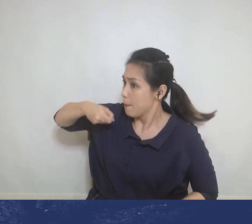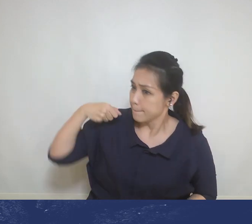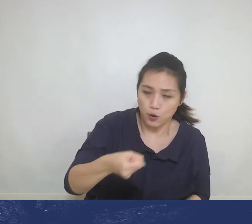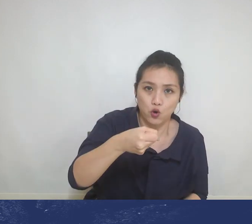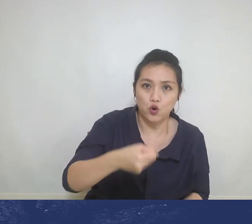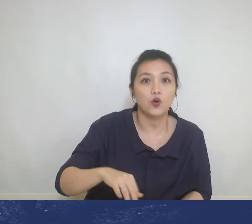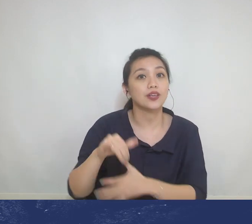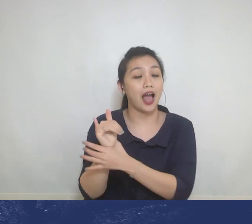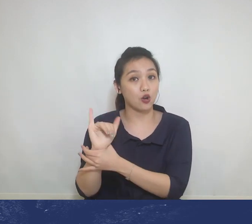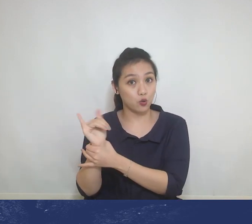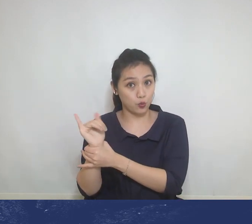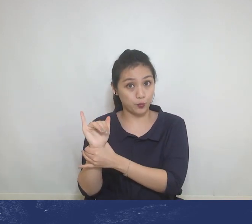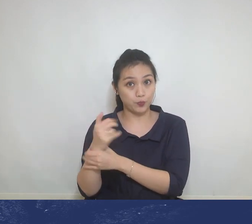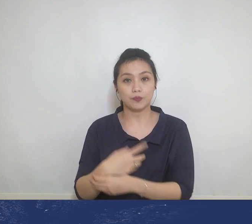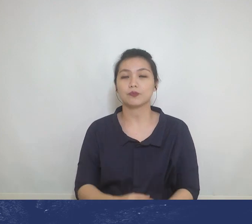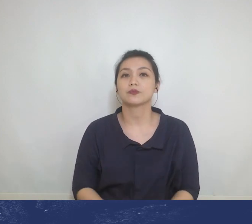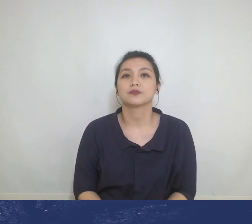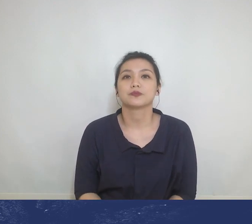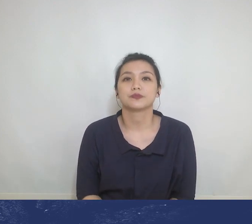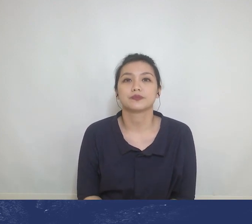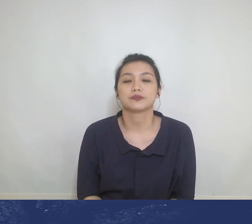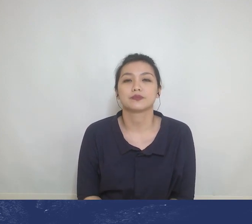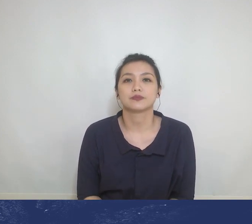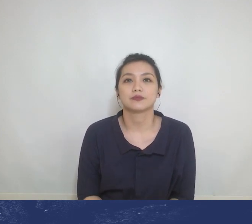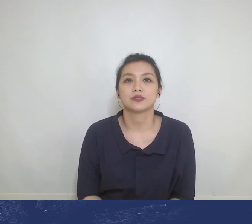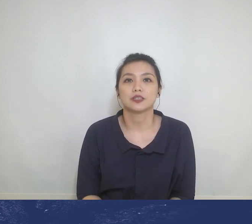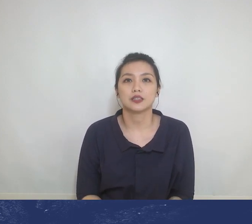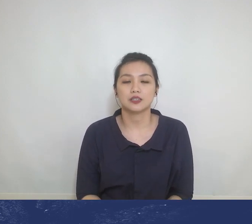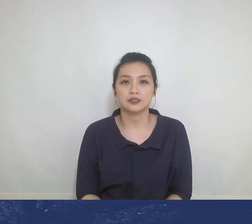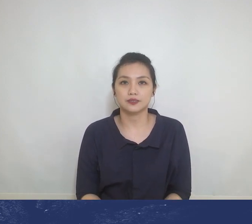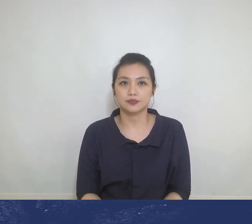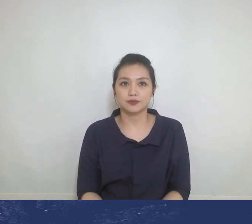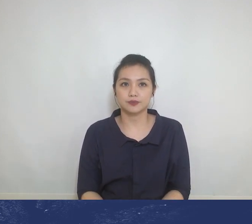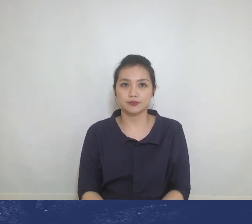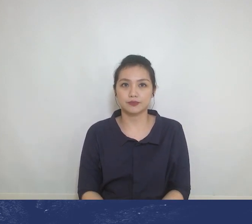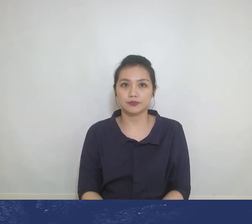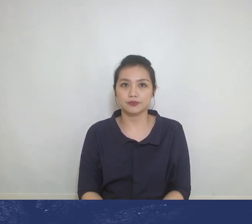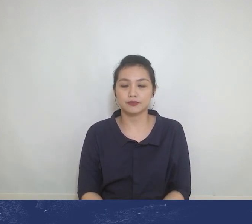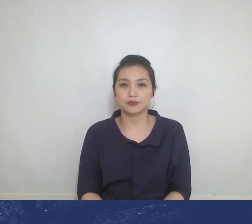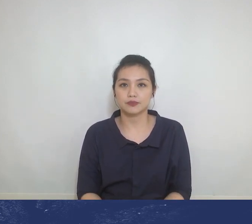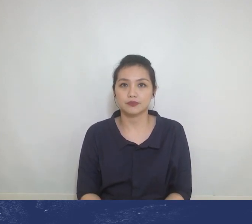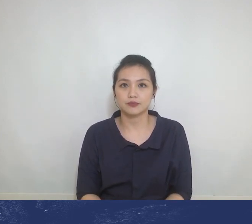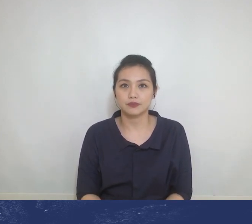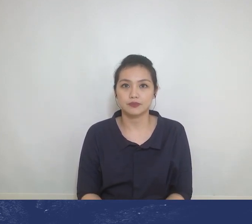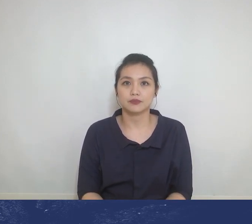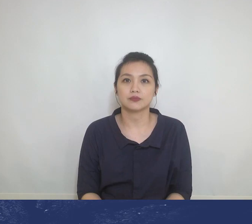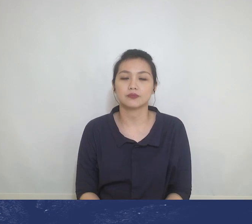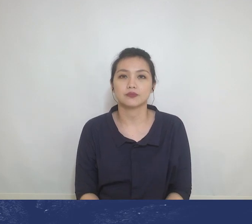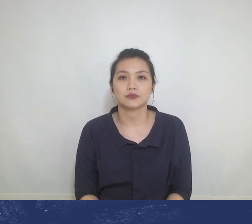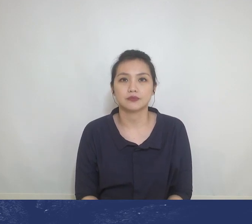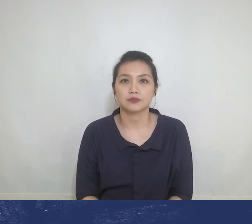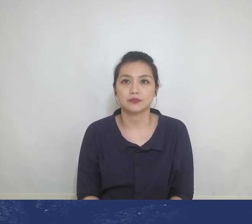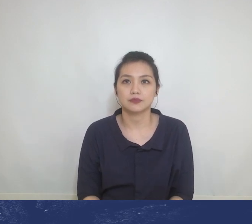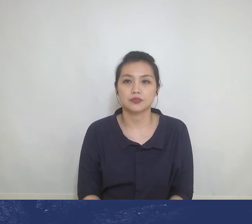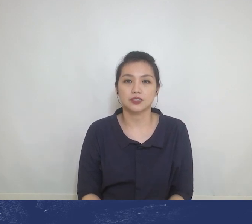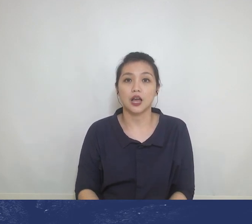31, ini tuh ceritanya sudah cukup bertahun-tahun, sudah kira-kira ada 17, kurang lebih ada hampir 20 tahun